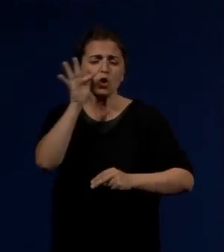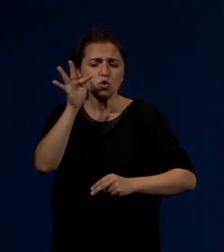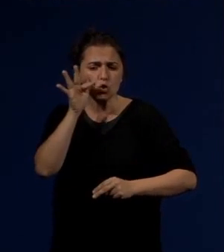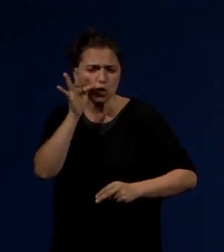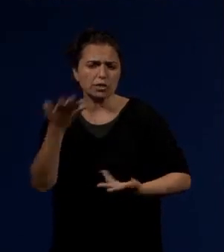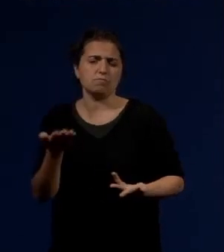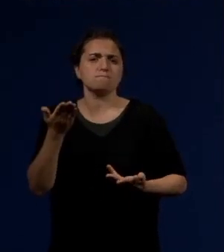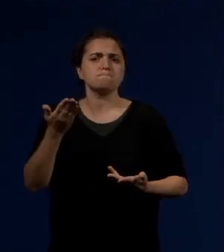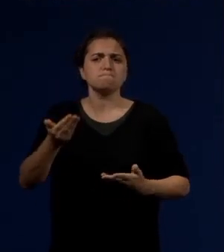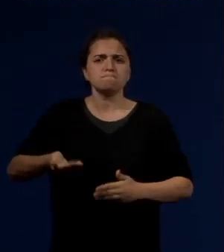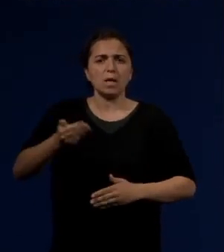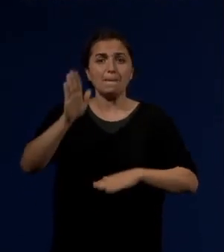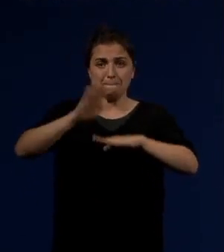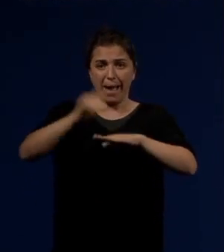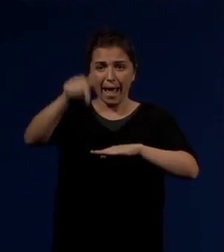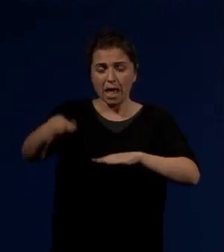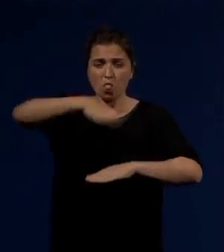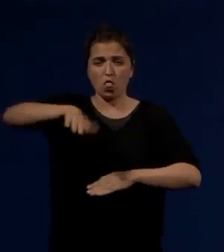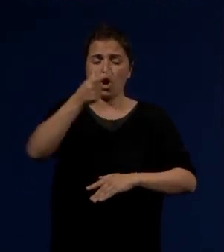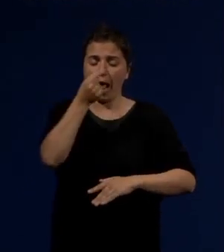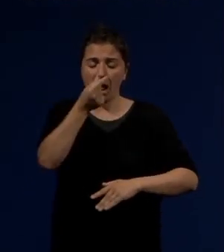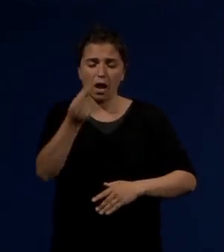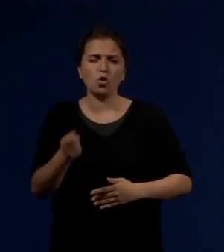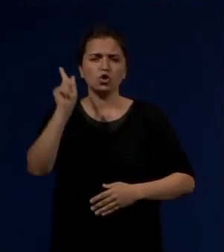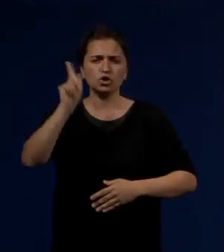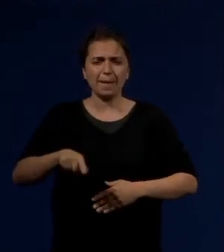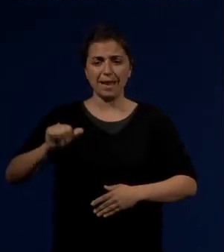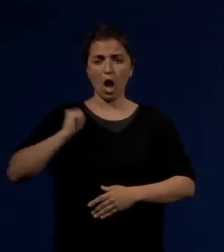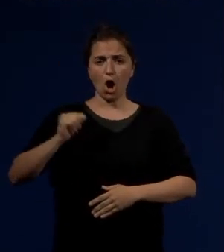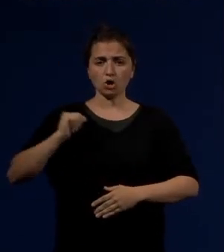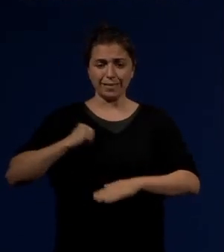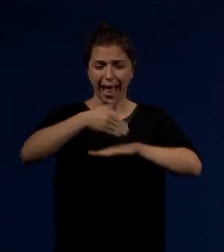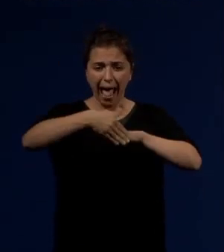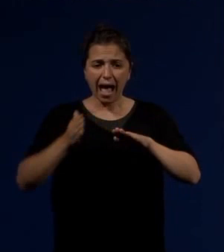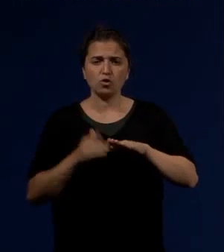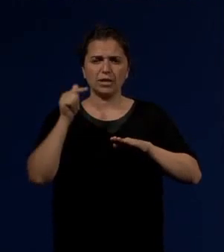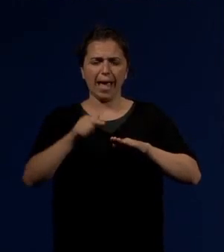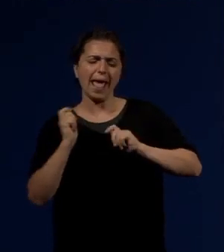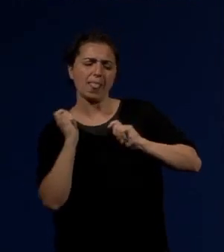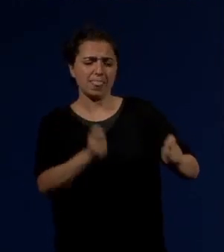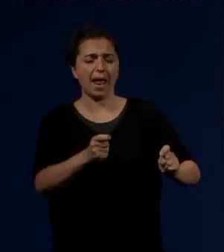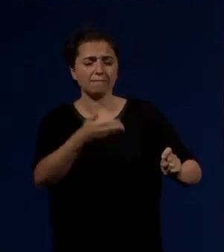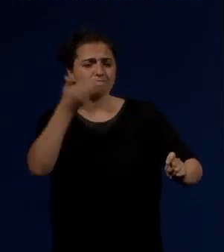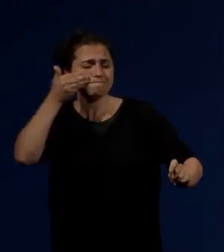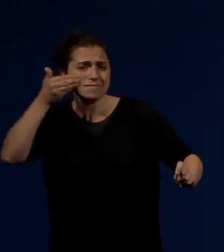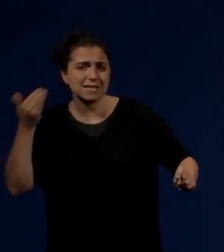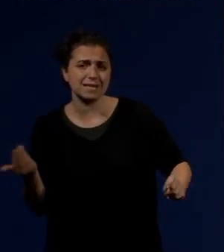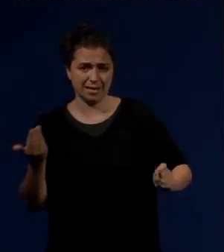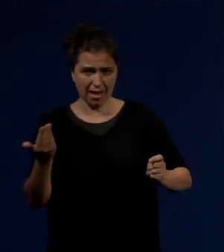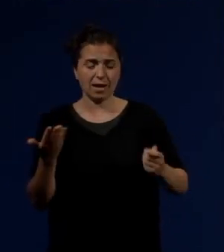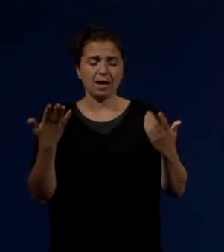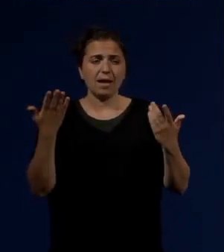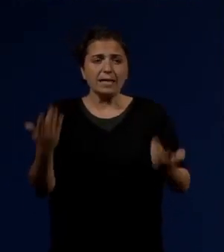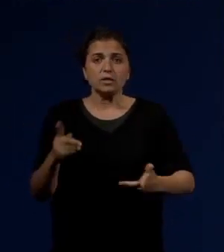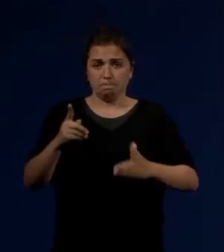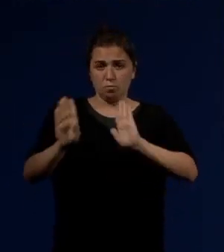un plan turístico específico para a Mariña. Estamos a tempo de devolverlle ao Hospital da Costa a dignidade e o poder de decisión que tivo no pasado e que entendemos